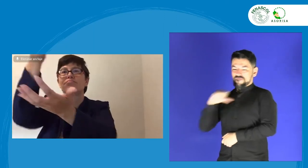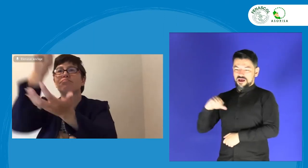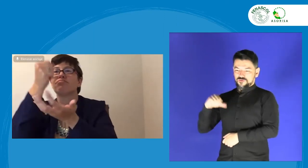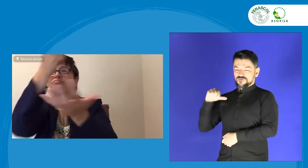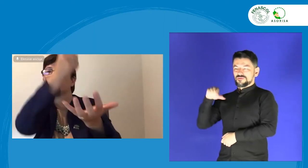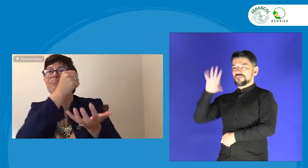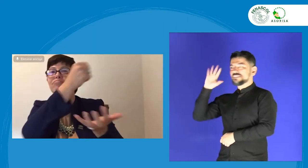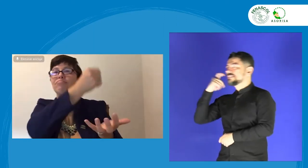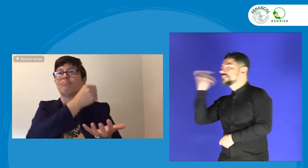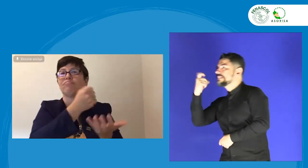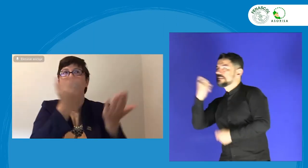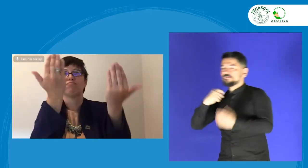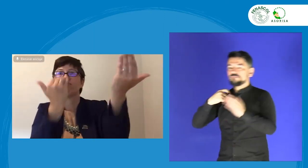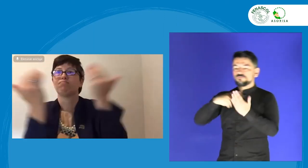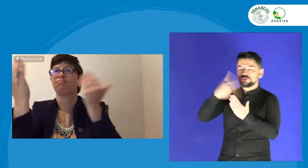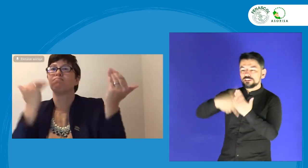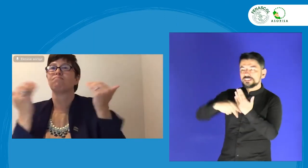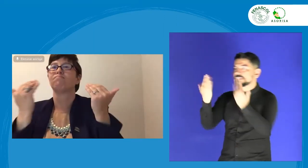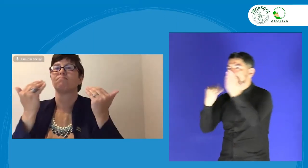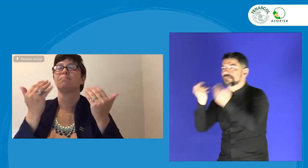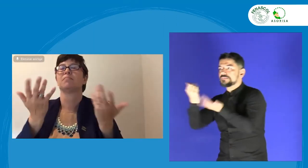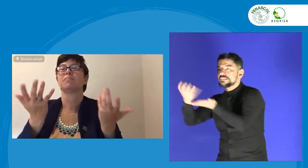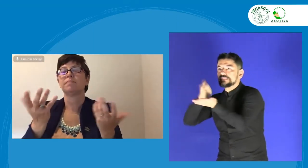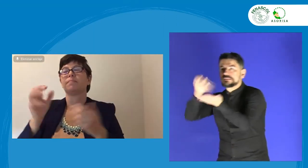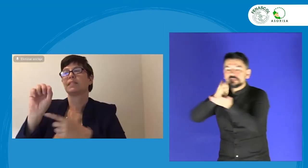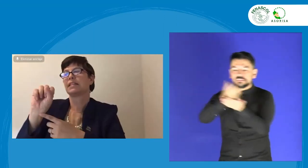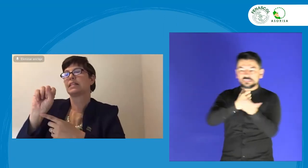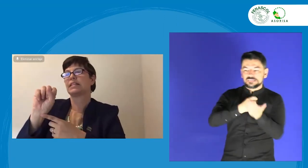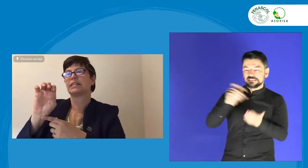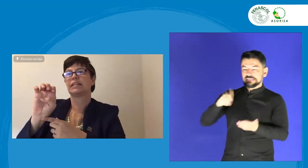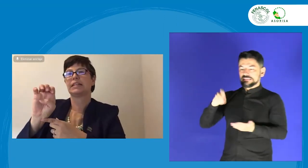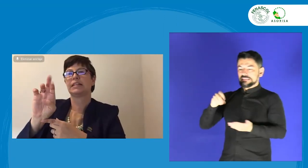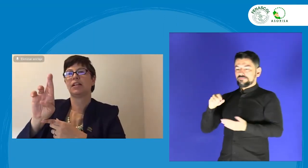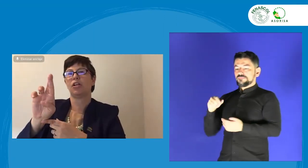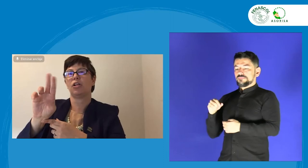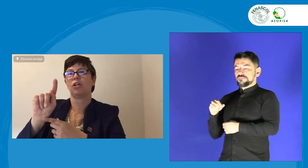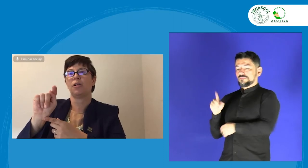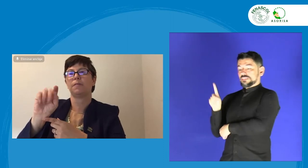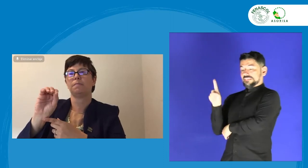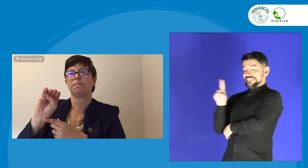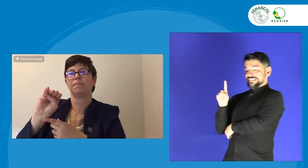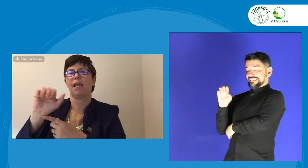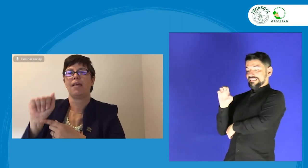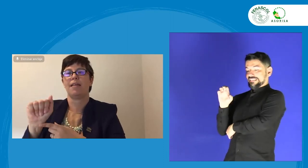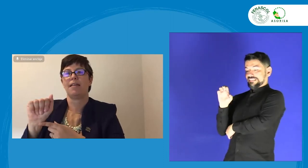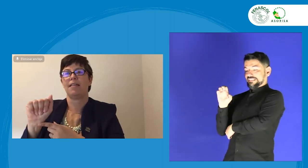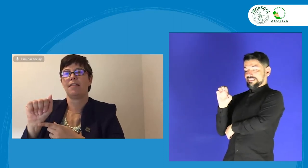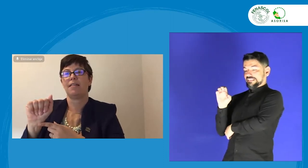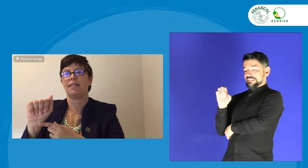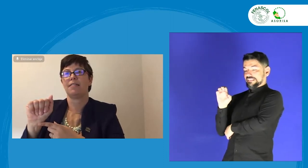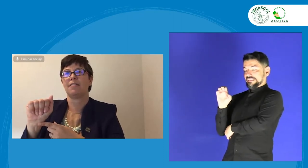sino que era una escuela privada que recibía fondos de diferentes personas.